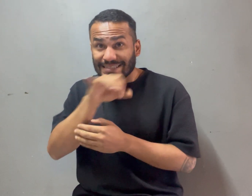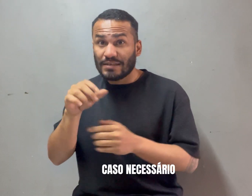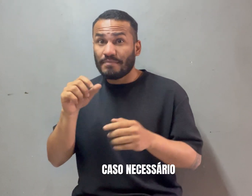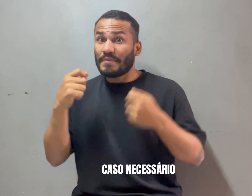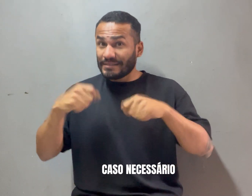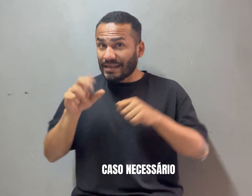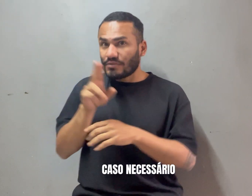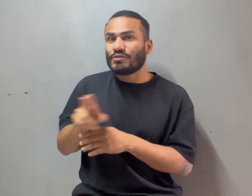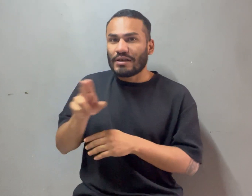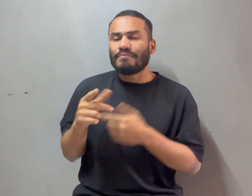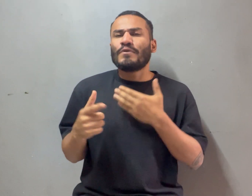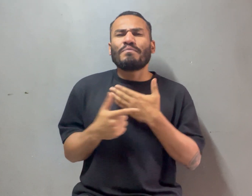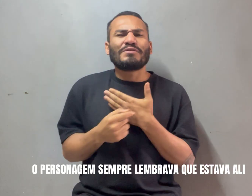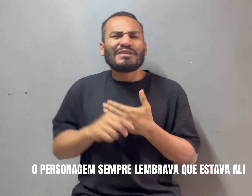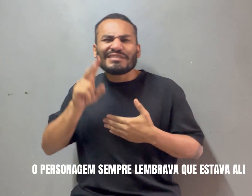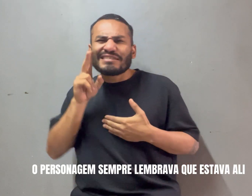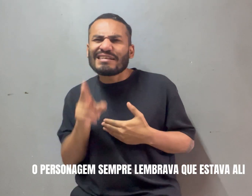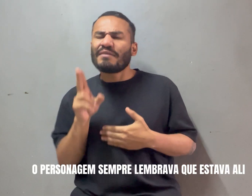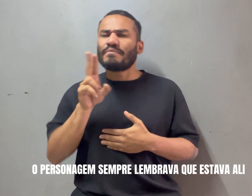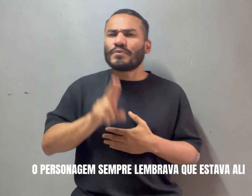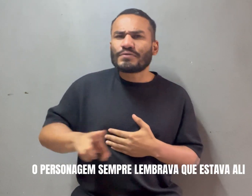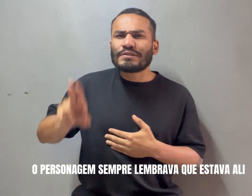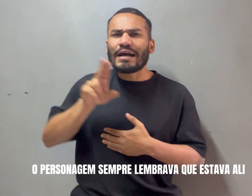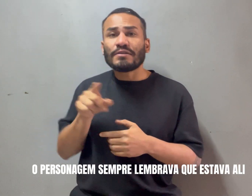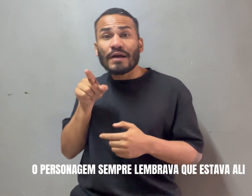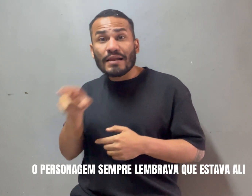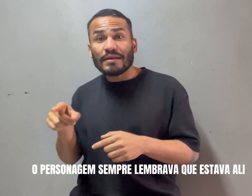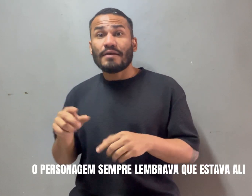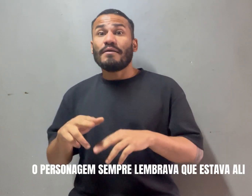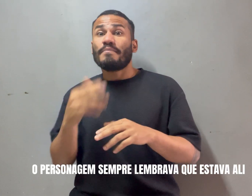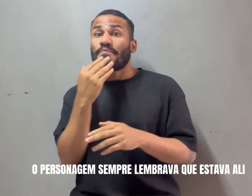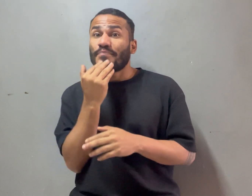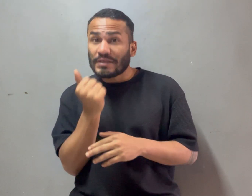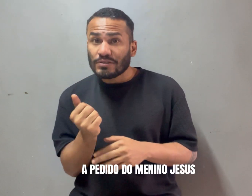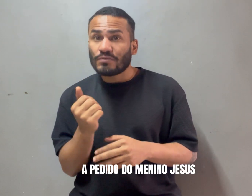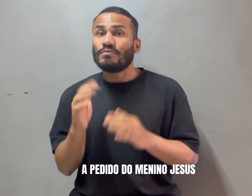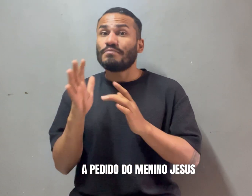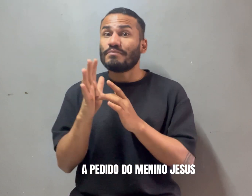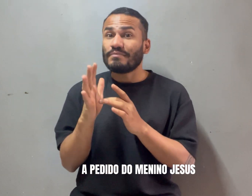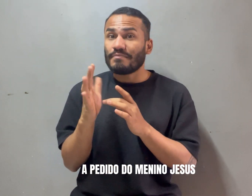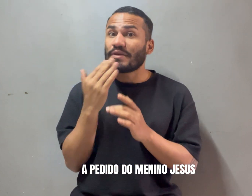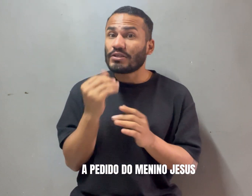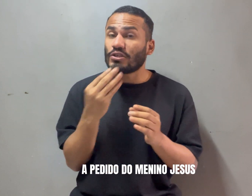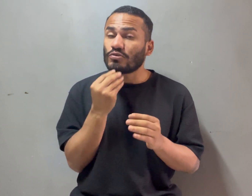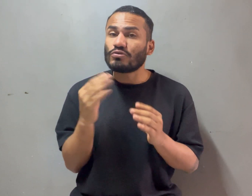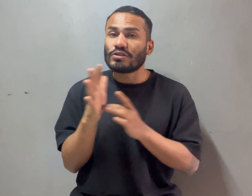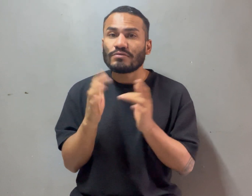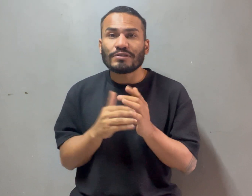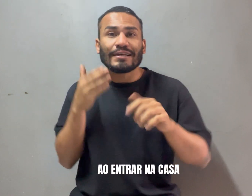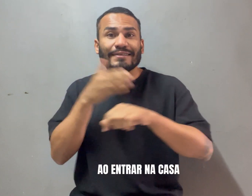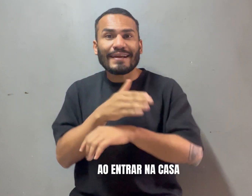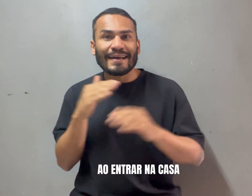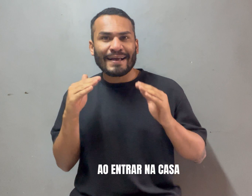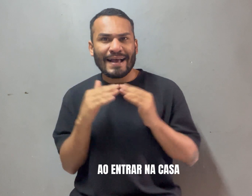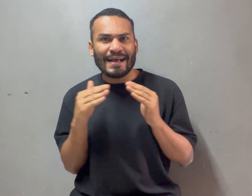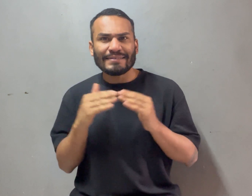caso necessário. O personagem sempre lembrava que estava ali a pedido do Menino Jesus. Ao entrar na casa,